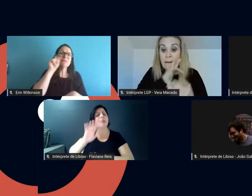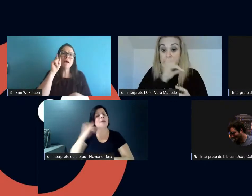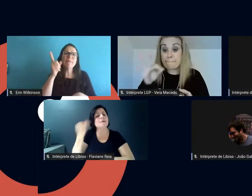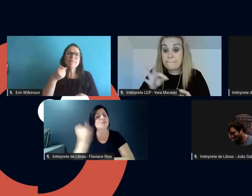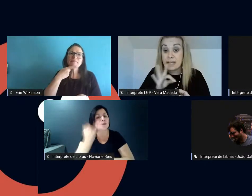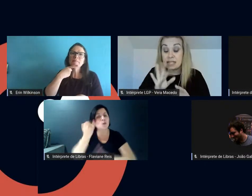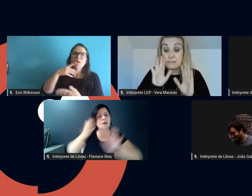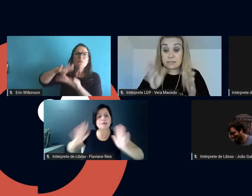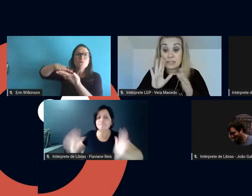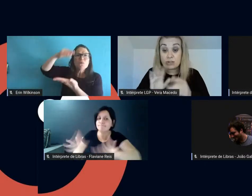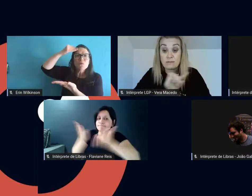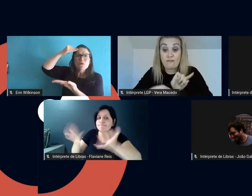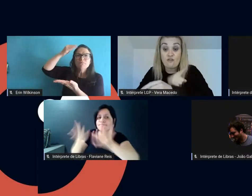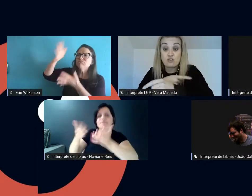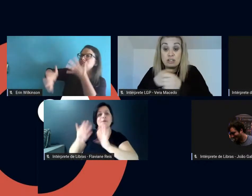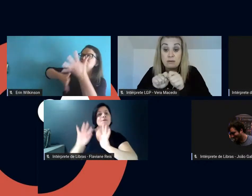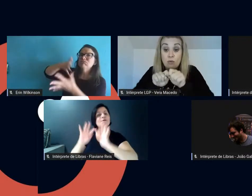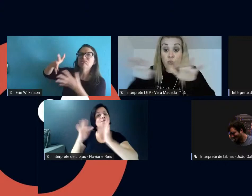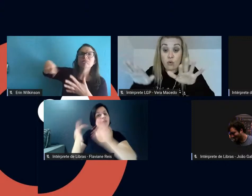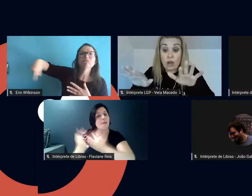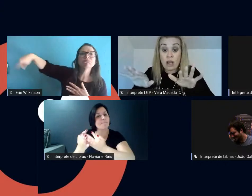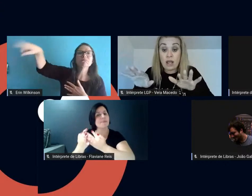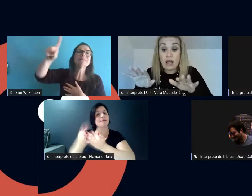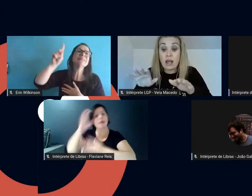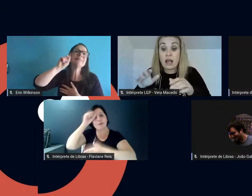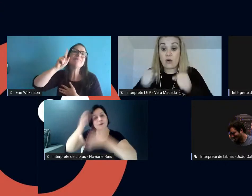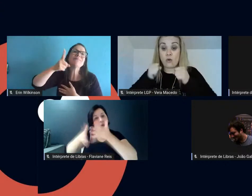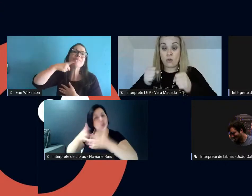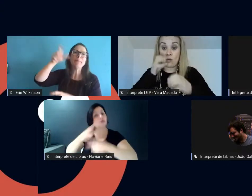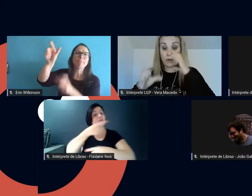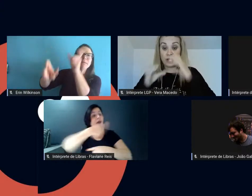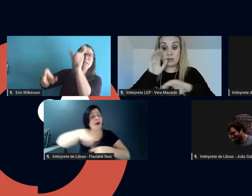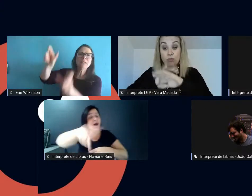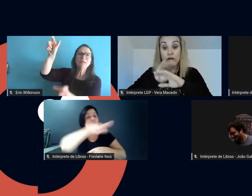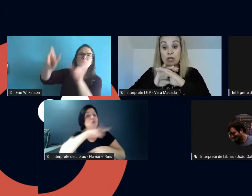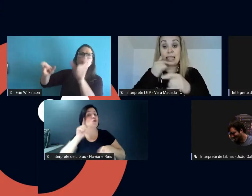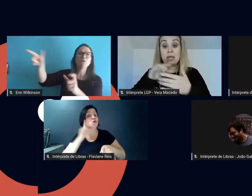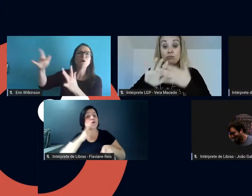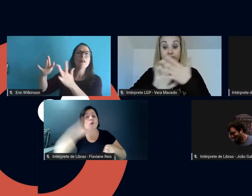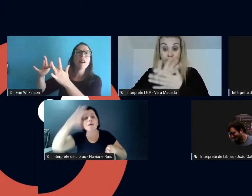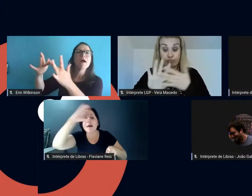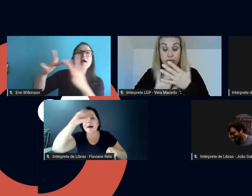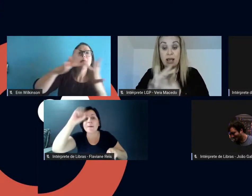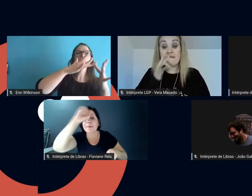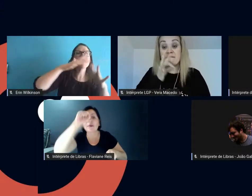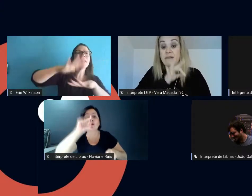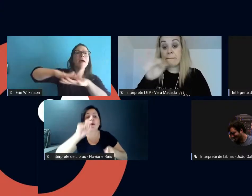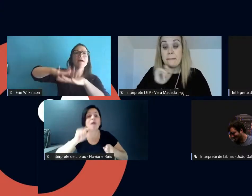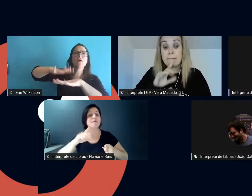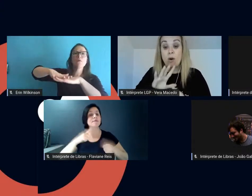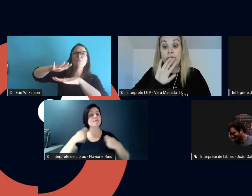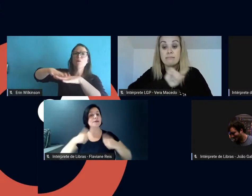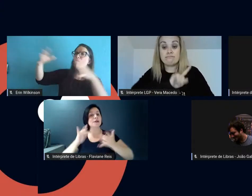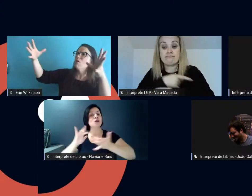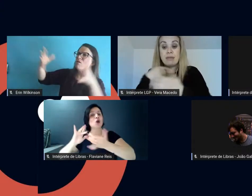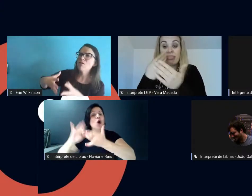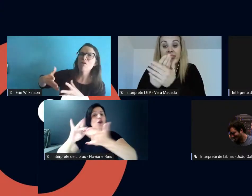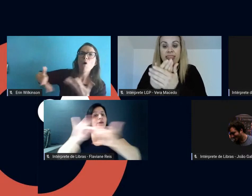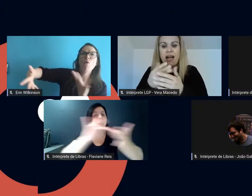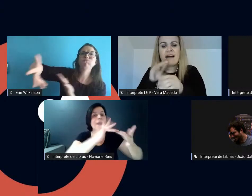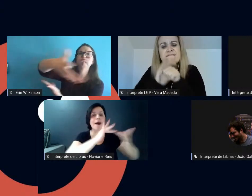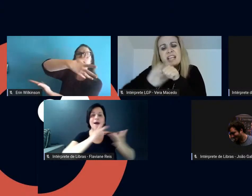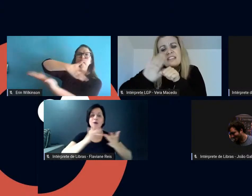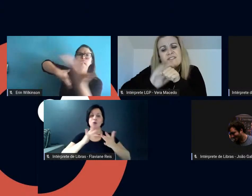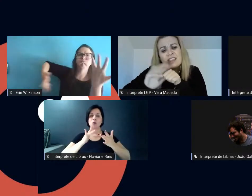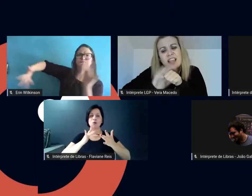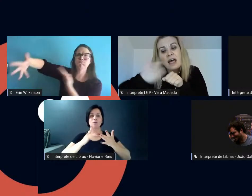possam fortalecer a sua comunicação por meio da língua de sinais, que a família ela possa fortalecer a sua afetividade